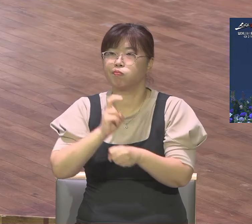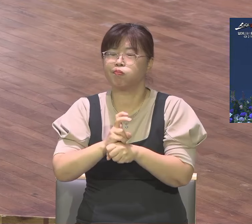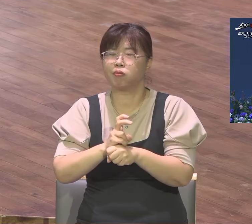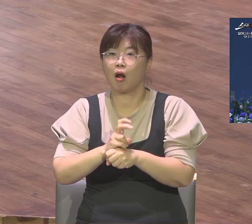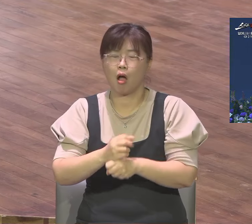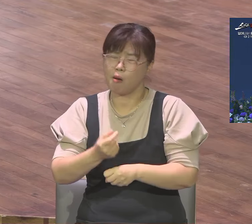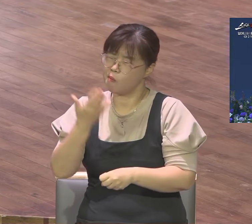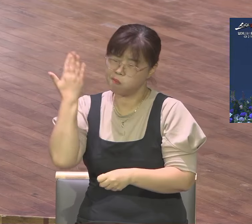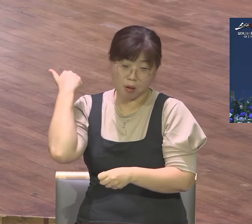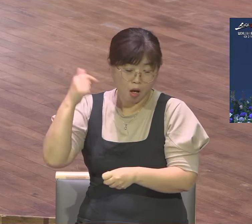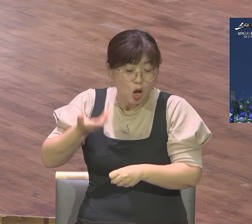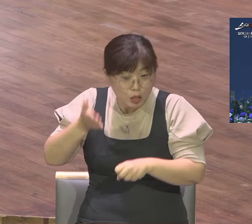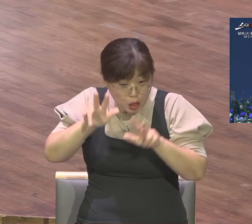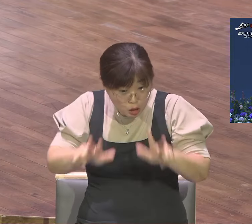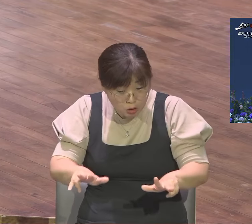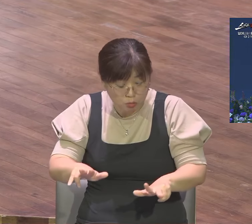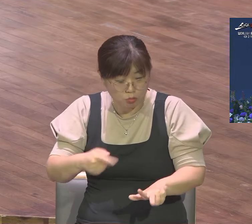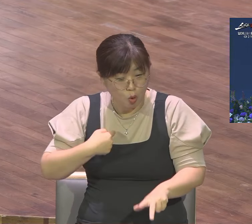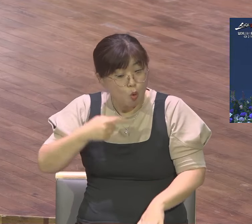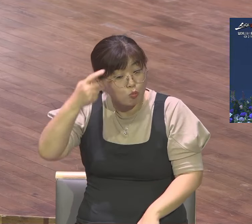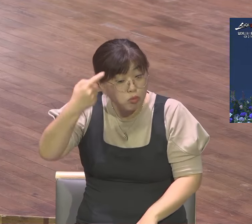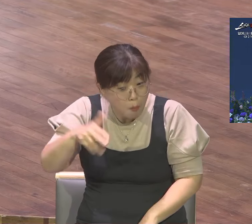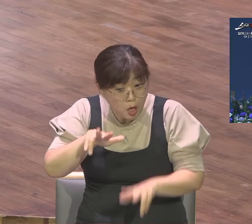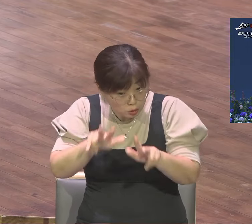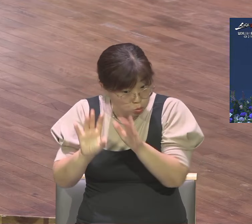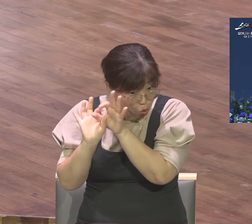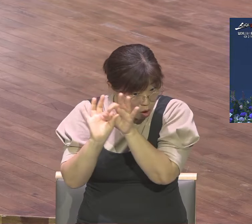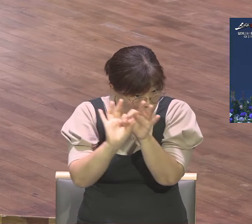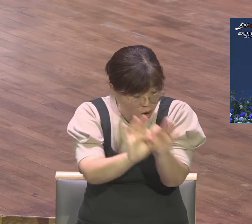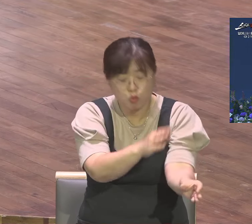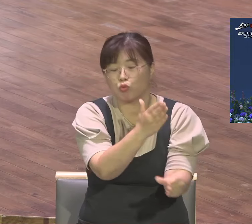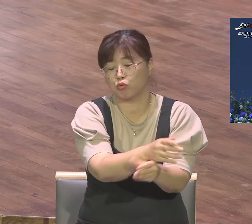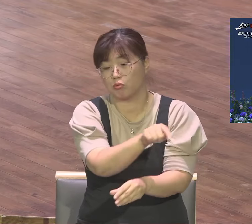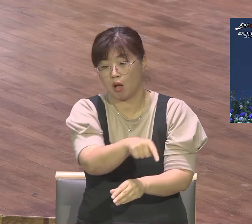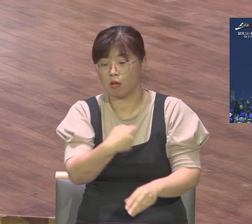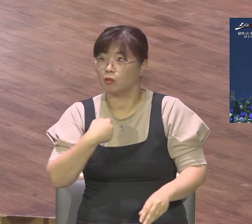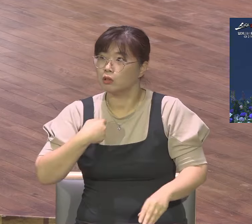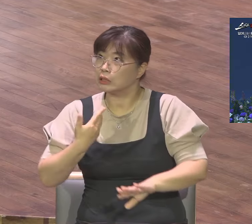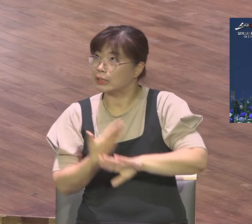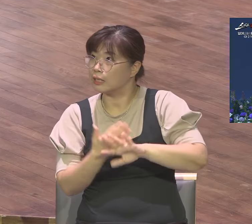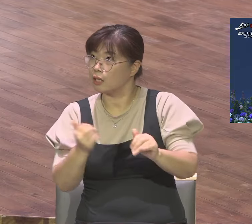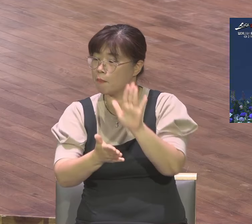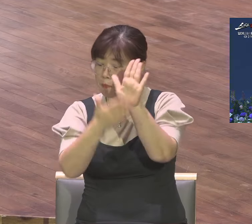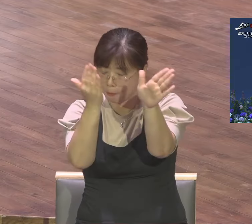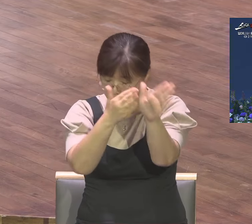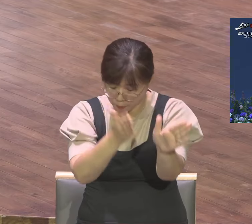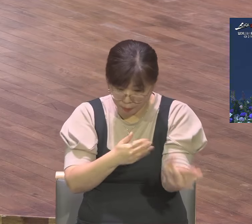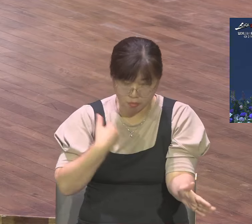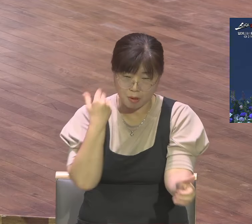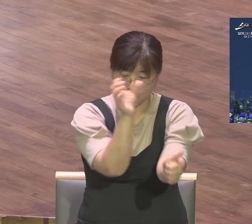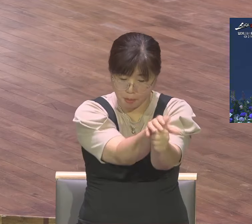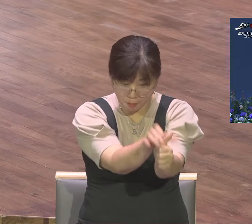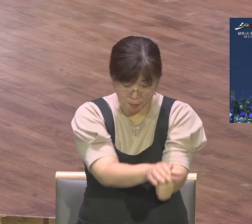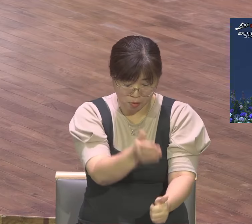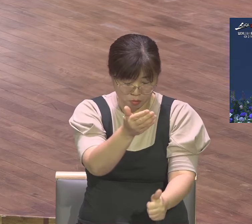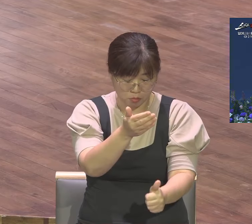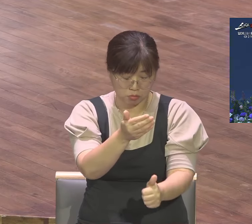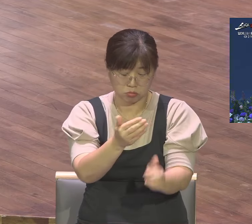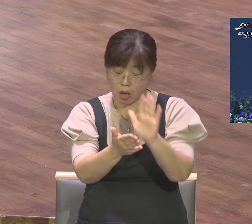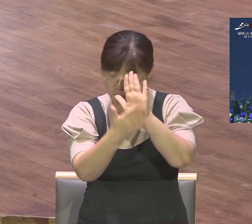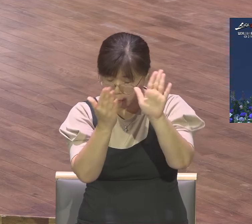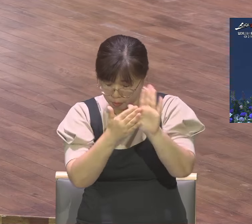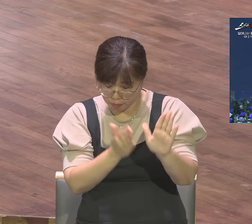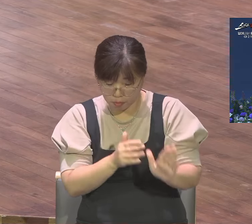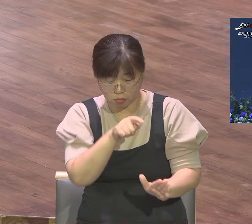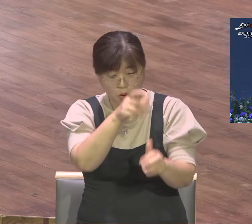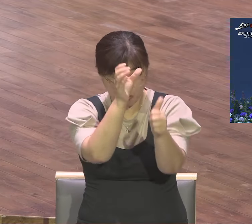믿음으로 하지 않으면 절대 영원하지 않습니다. 일시적인 그 사람 쳐다보고 반응 바라보고 대가 바라보고 했으니 그걸로